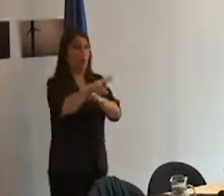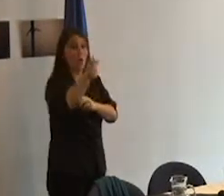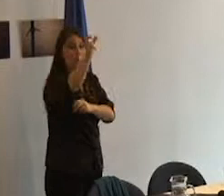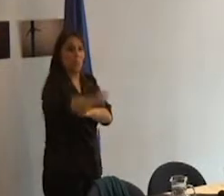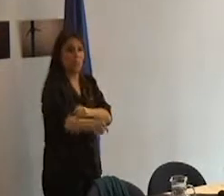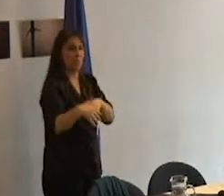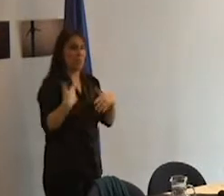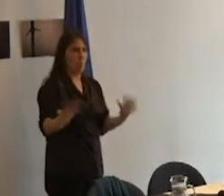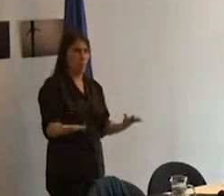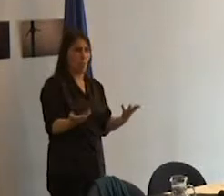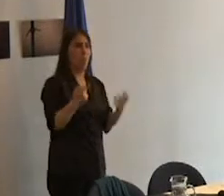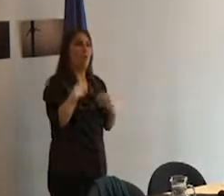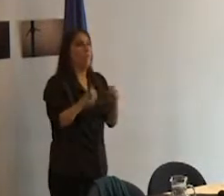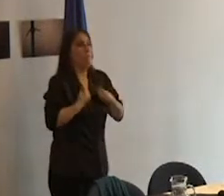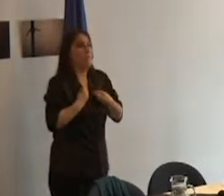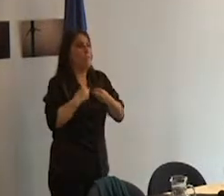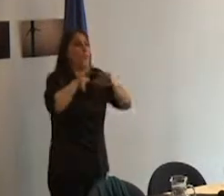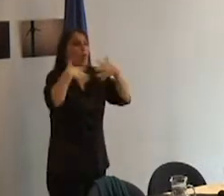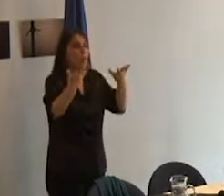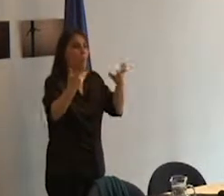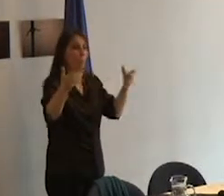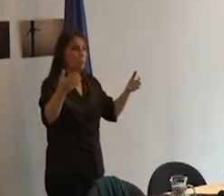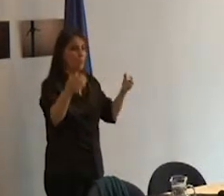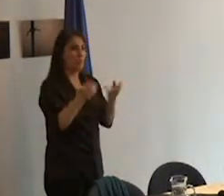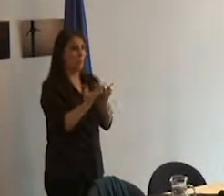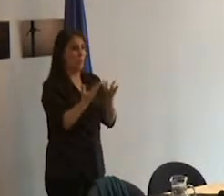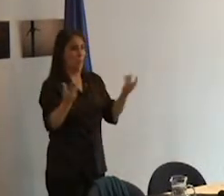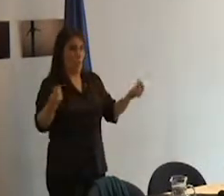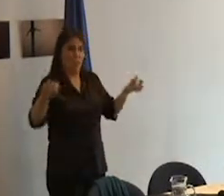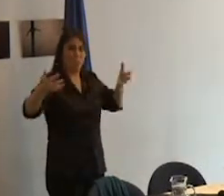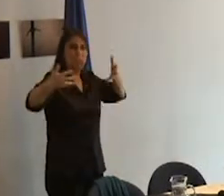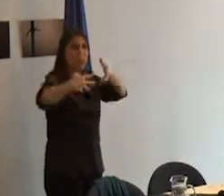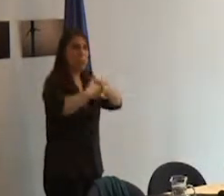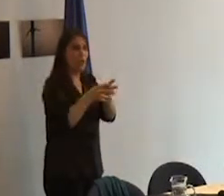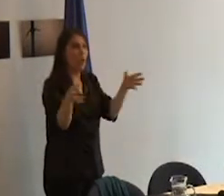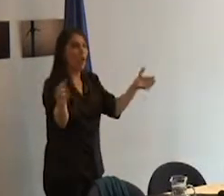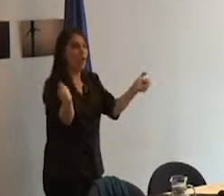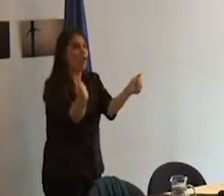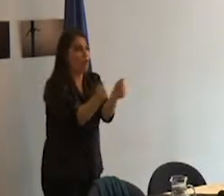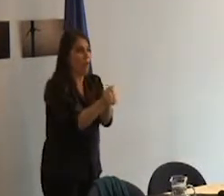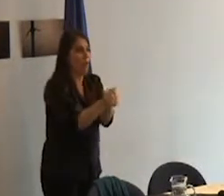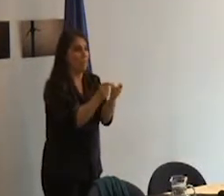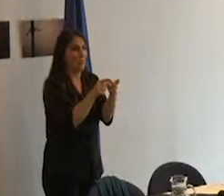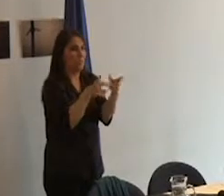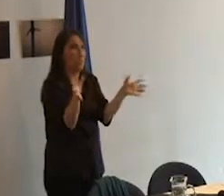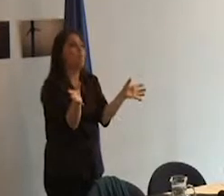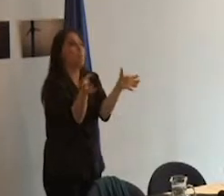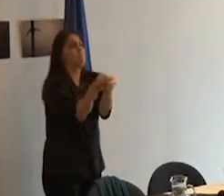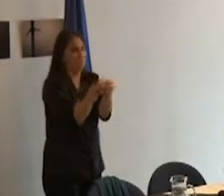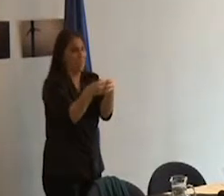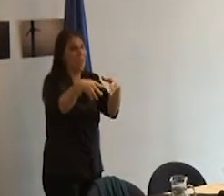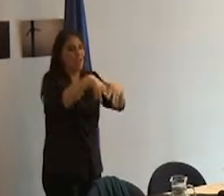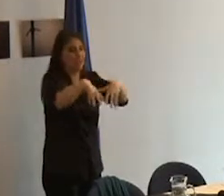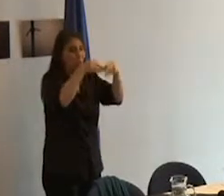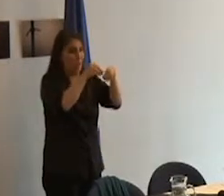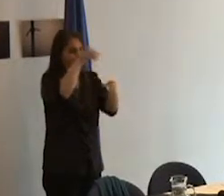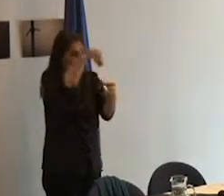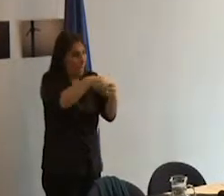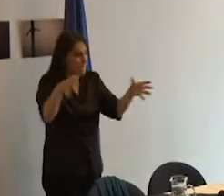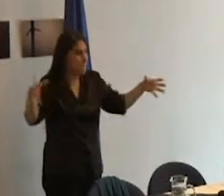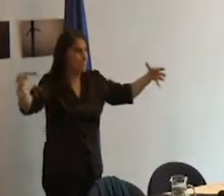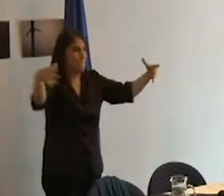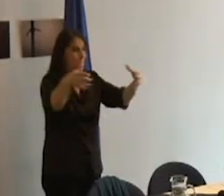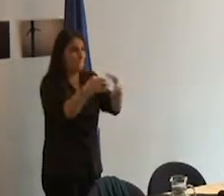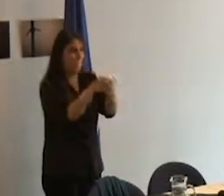agencia otra de convivencia, de vivir con y de sociedad. Cierro la